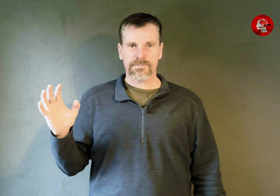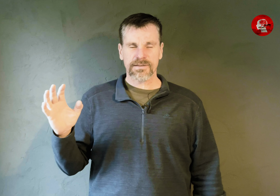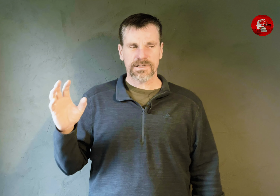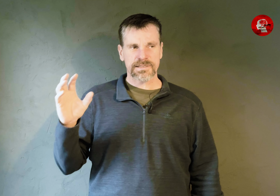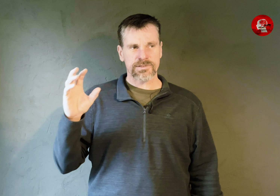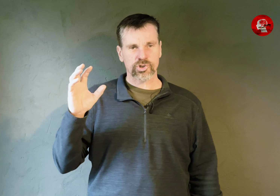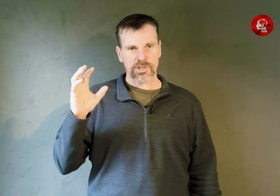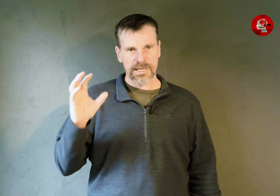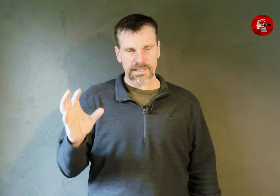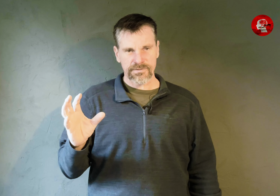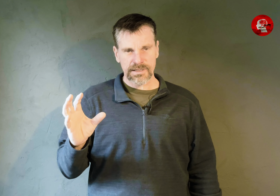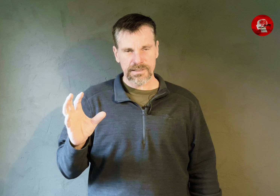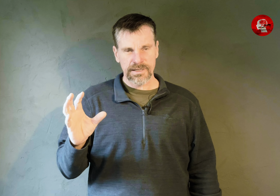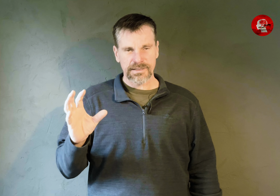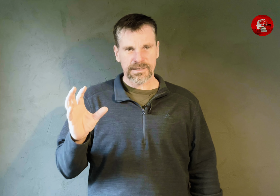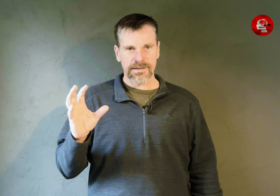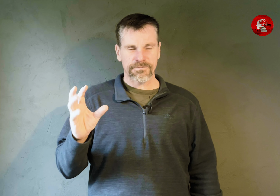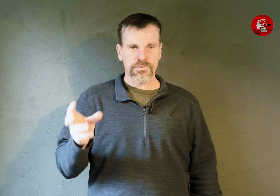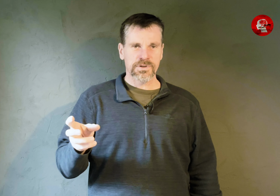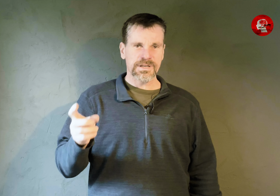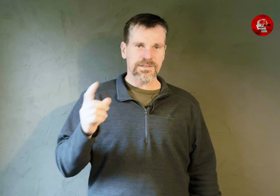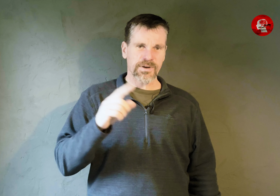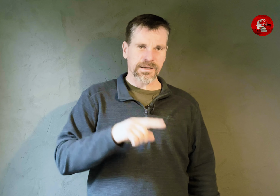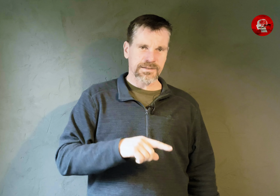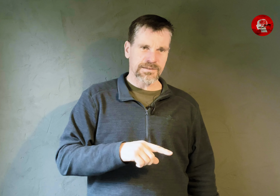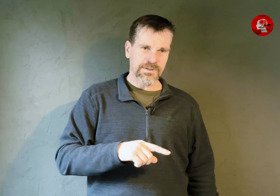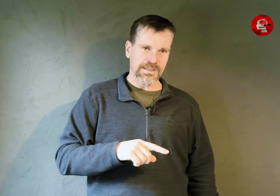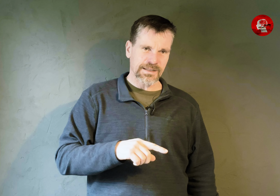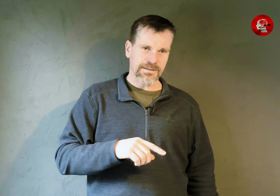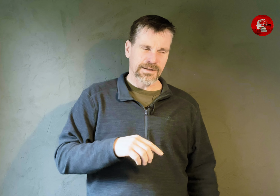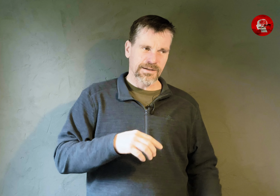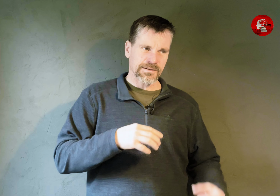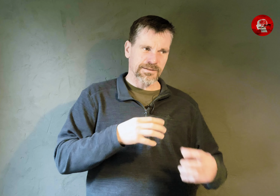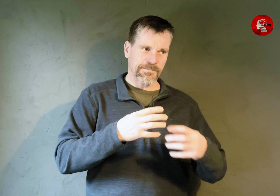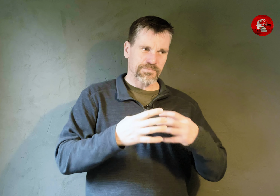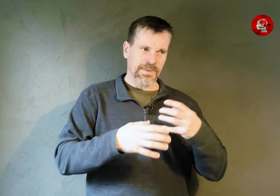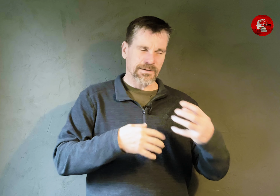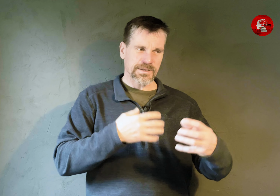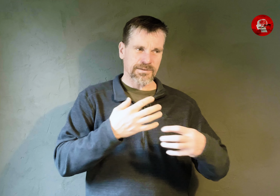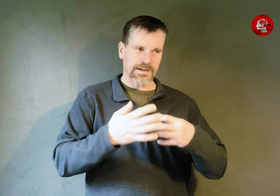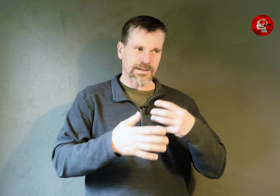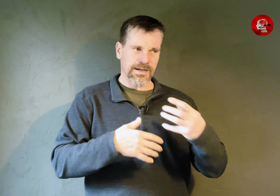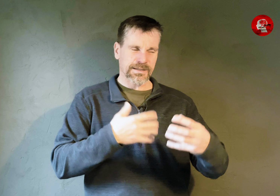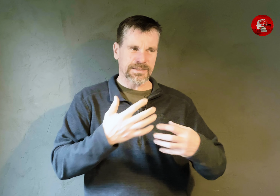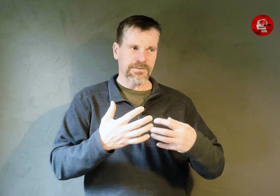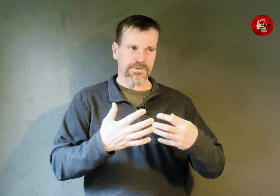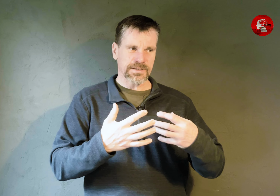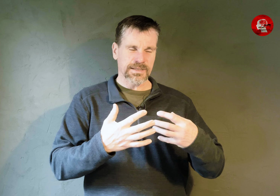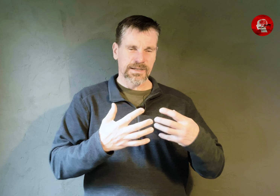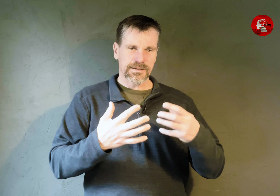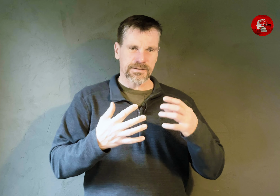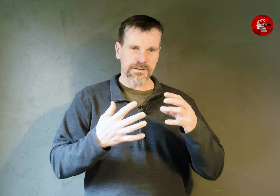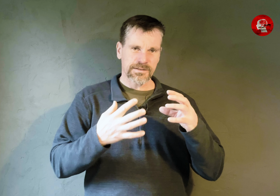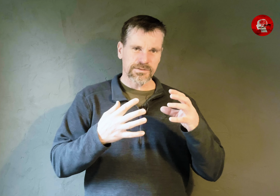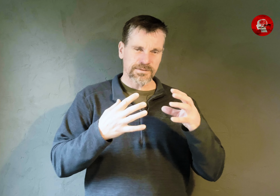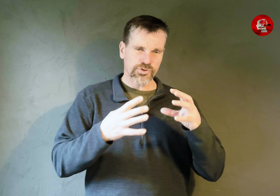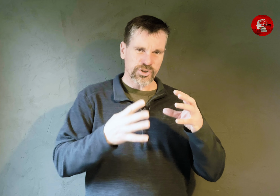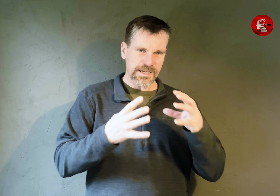gemacht weil das ist ein schlechter winkel der für nicht so aggressivität oder so aggressiv ist steht